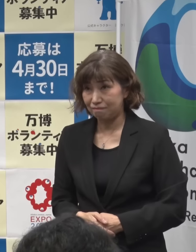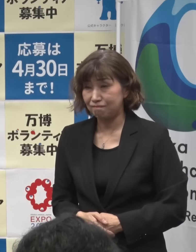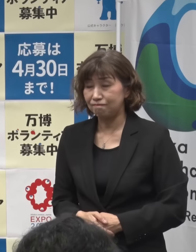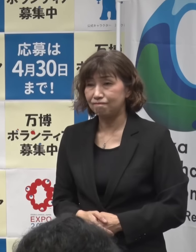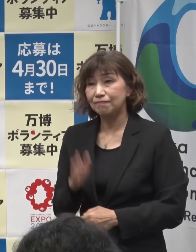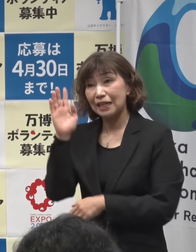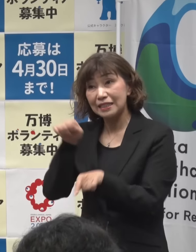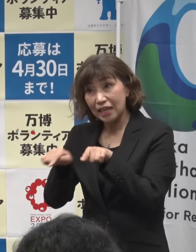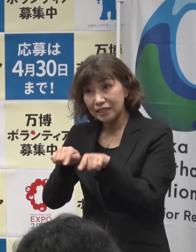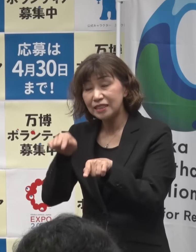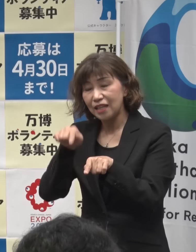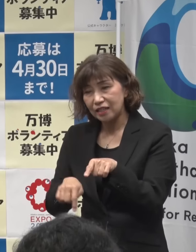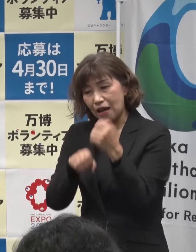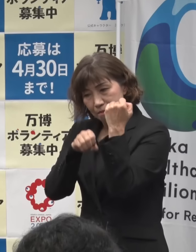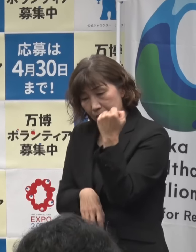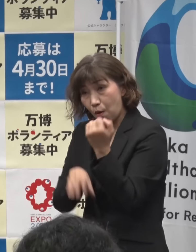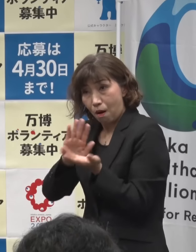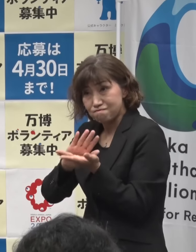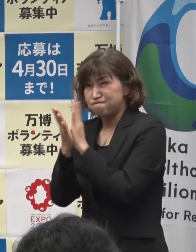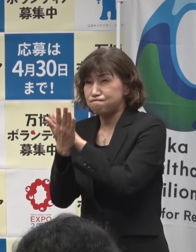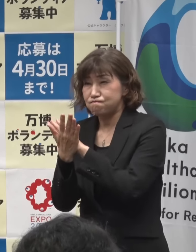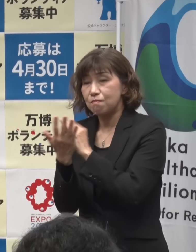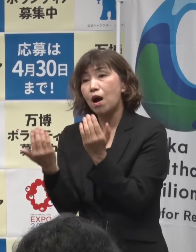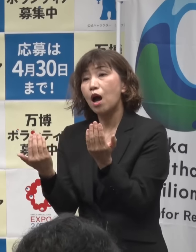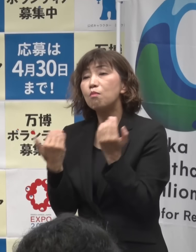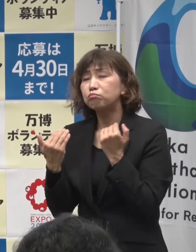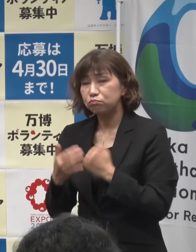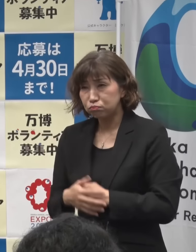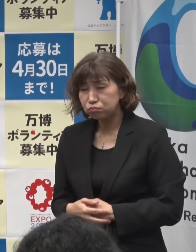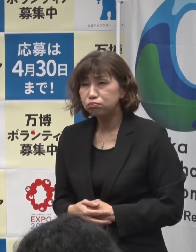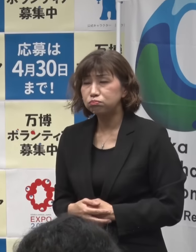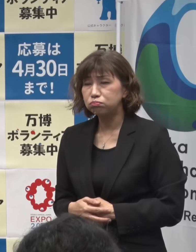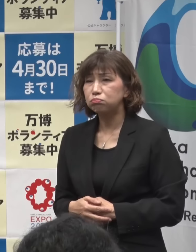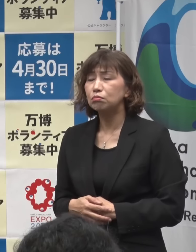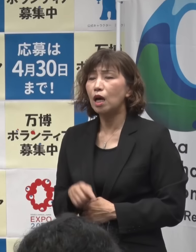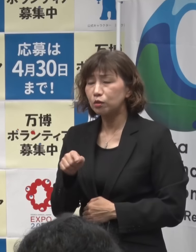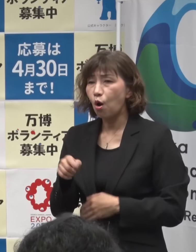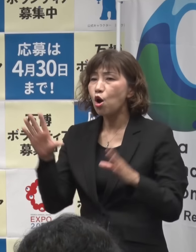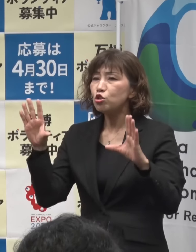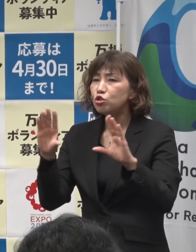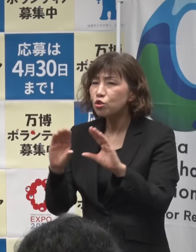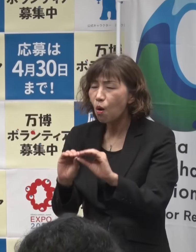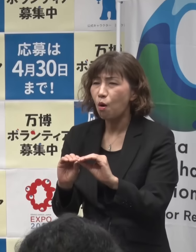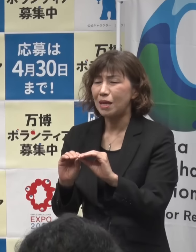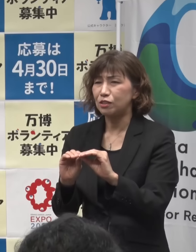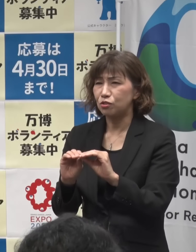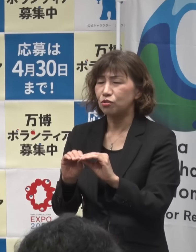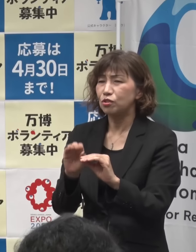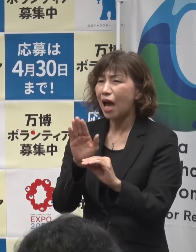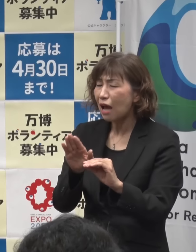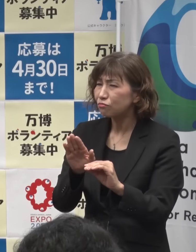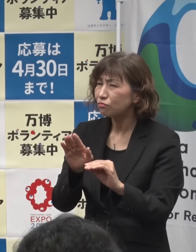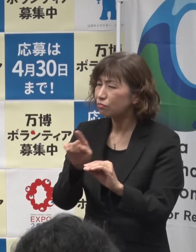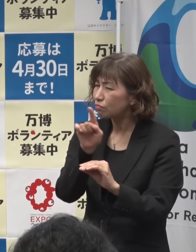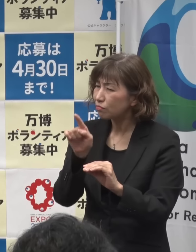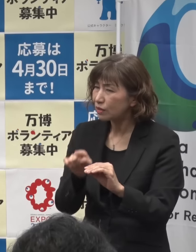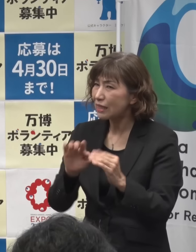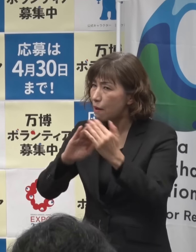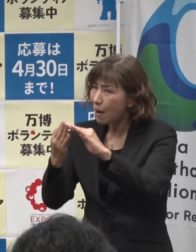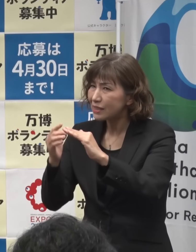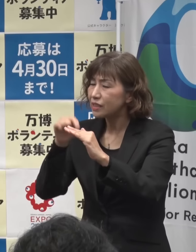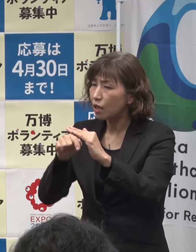政治自体が抜本的に変わらないと、おそらくこの消滅可能都市云々というのも まあ、あの広がっていくだけ